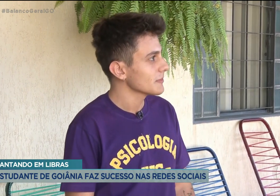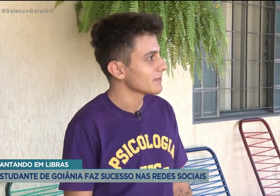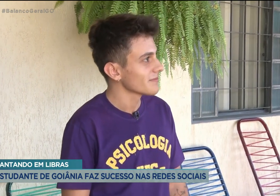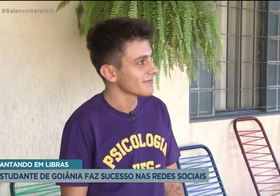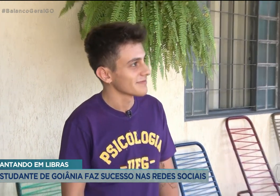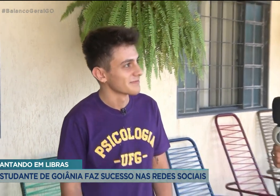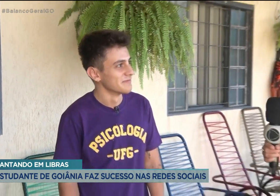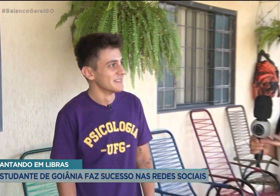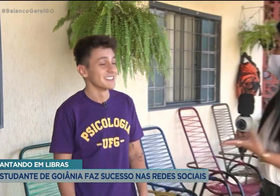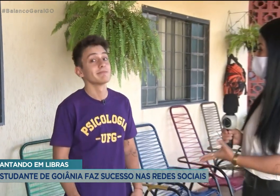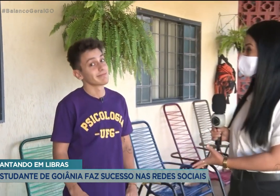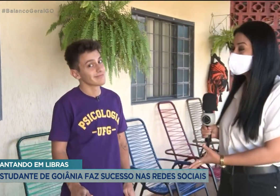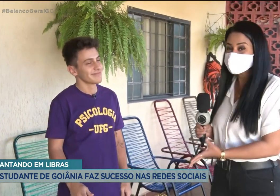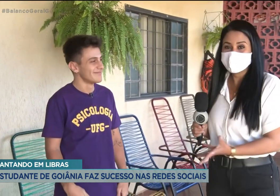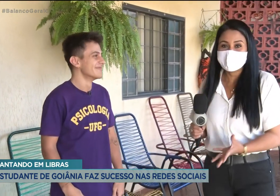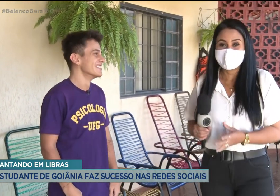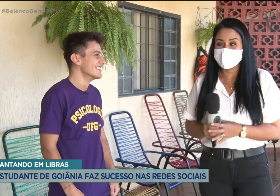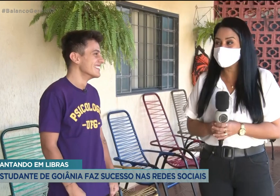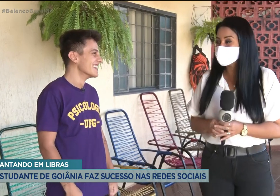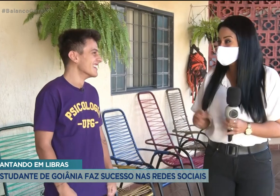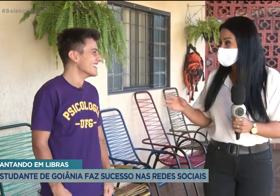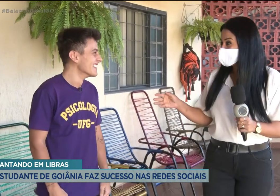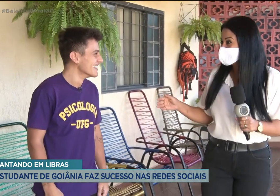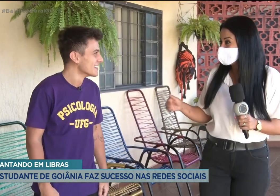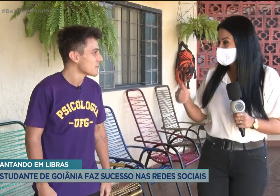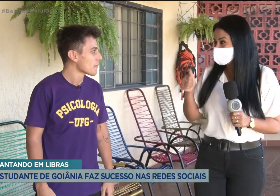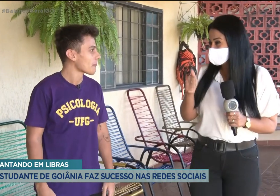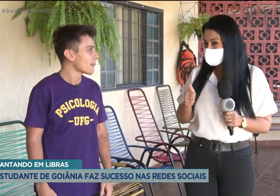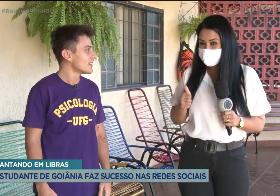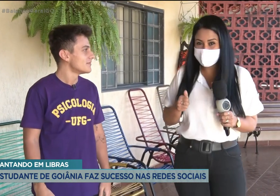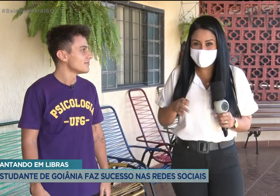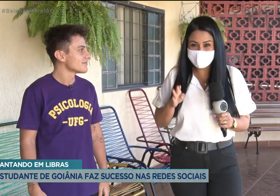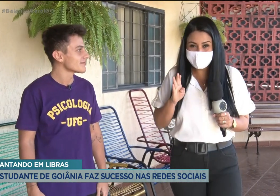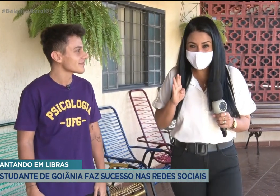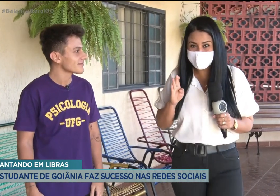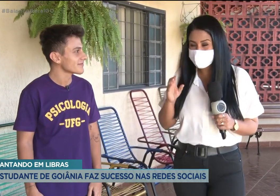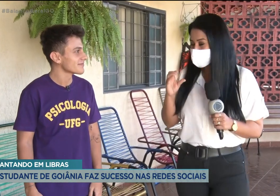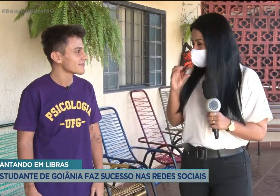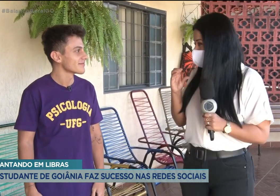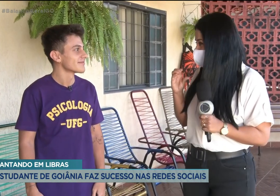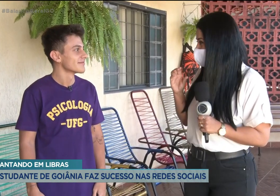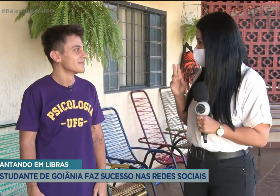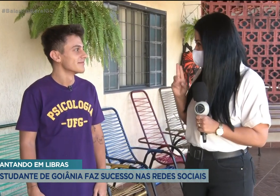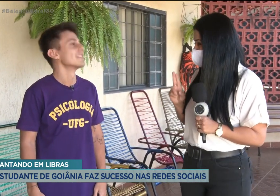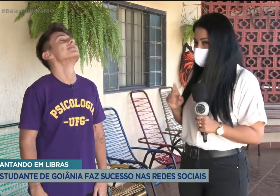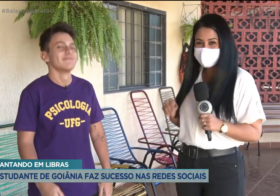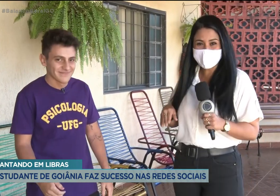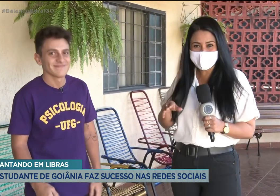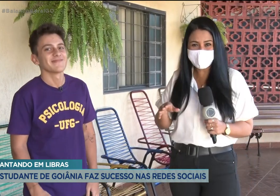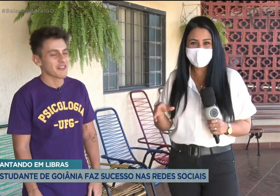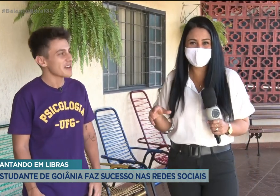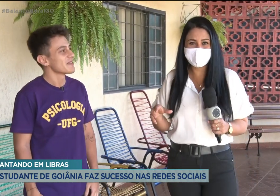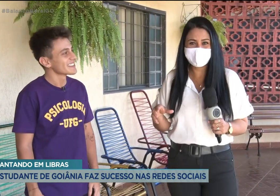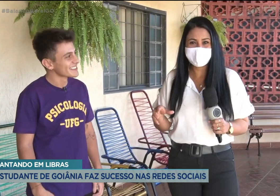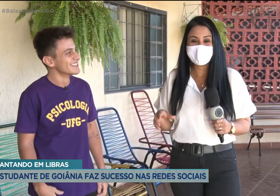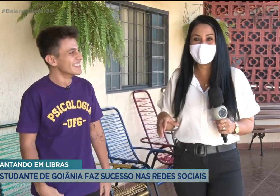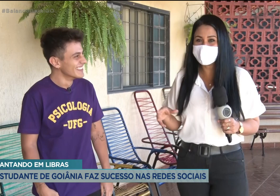apaixonada, mas não sei ainda Eu quando era criança ficava aprendendo as letrinhas só Fiquei nas letrinhas Mas quero aprender É o